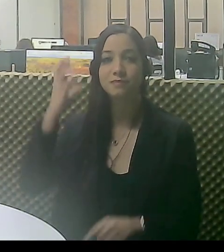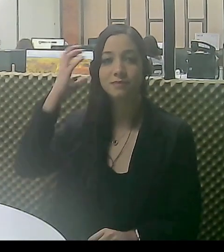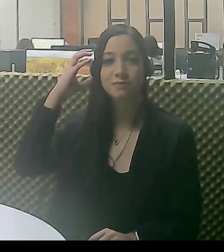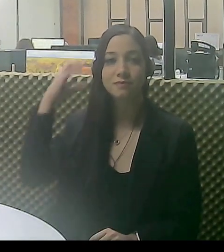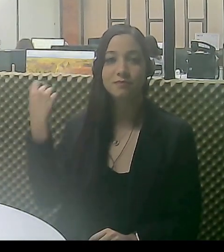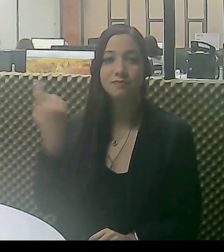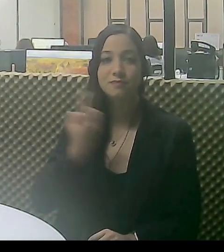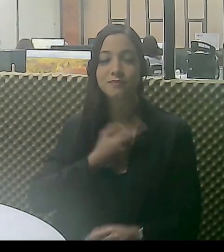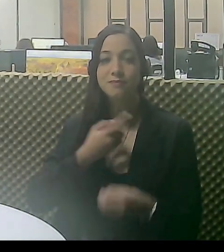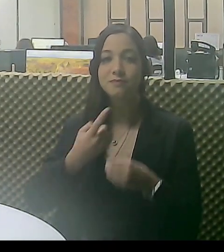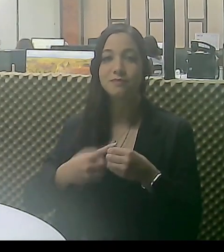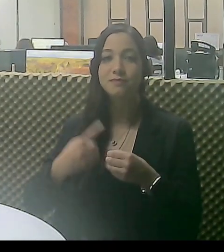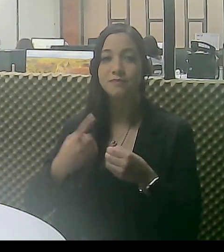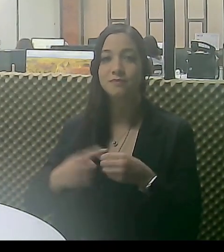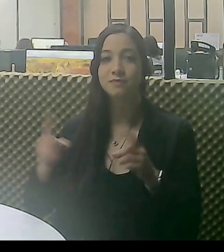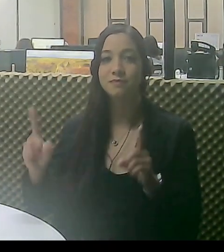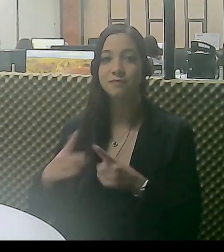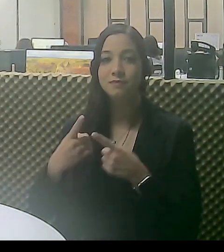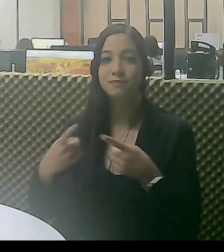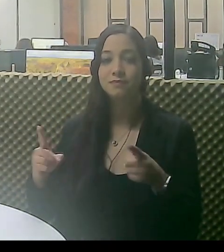Rádio Nossa Cidade.